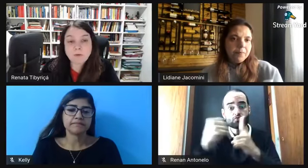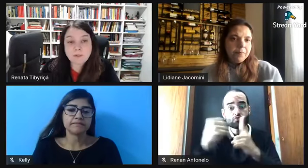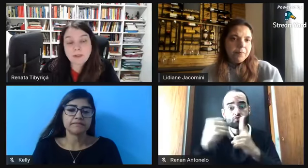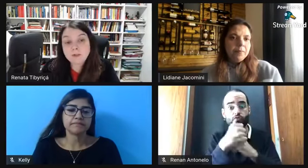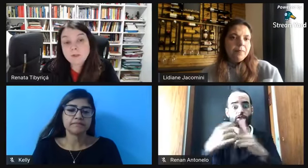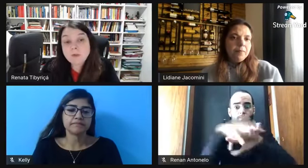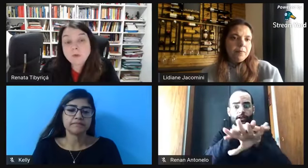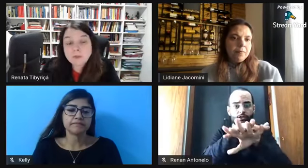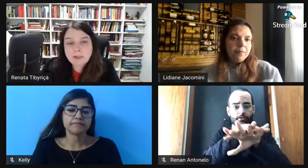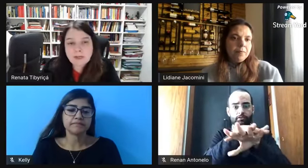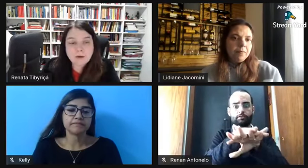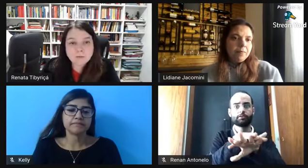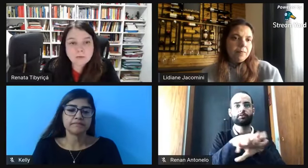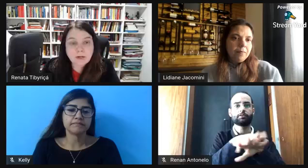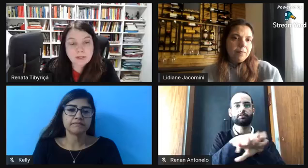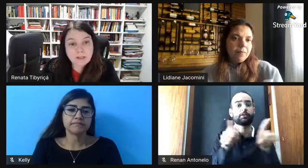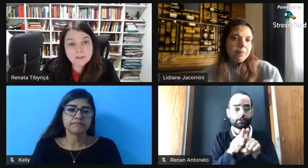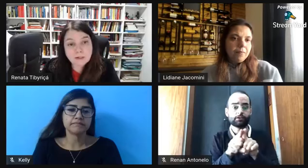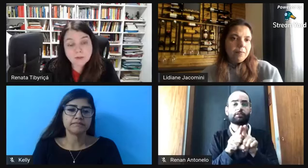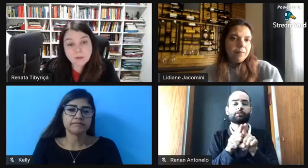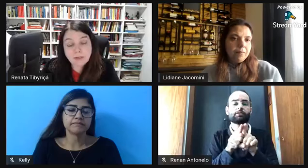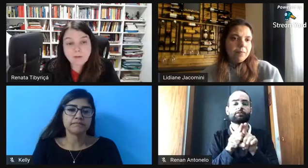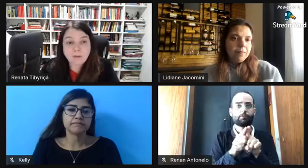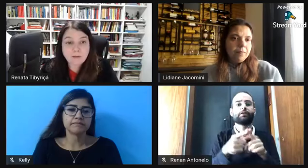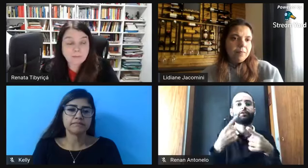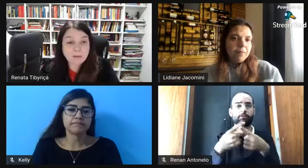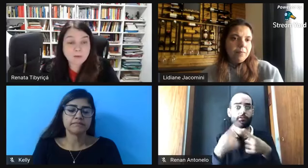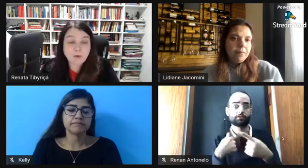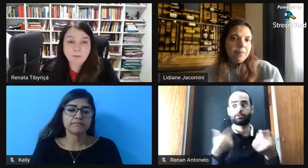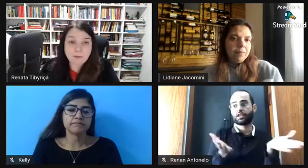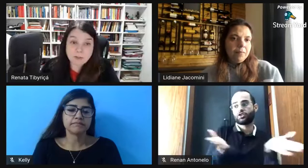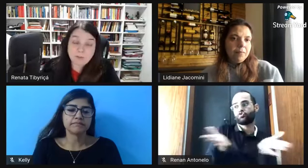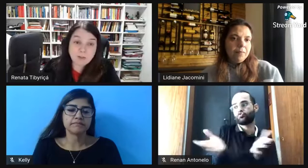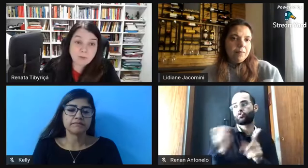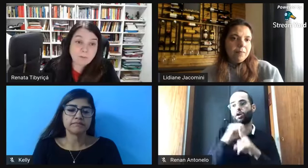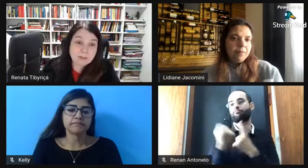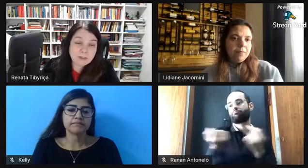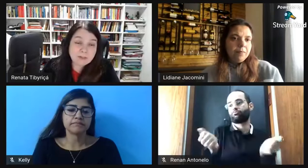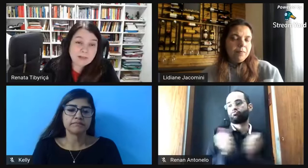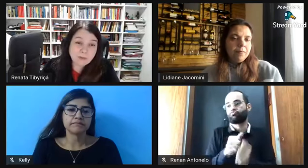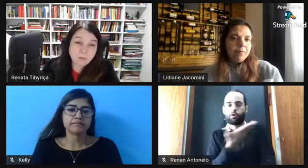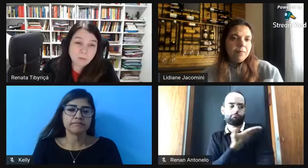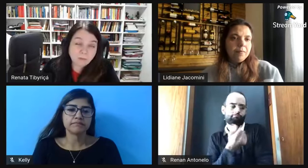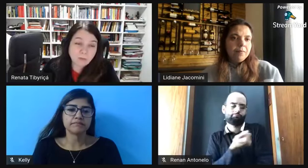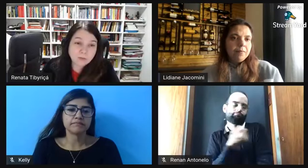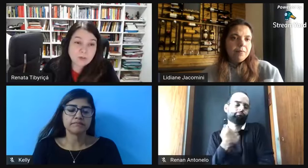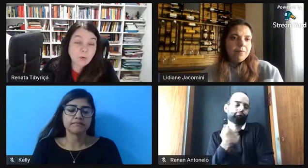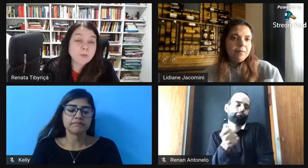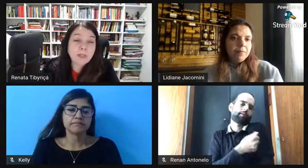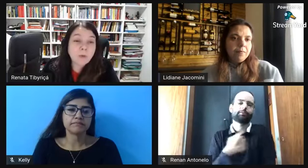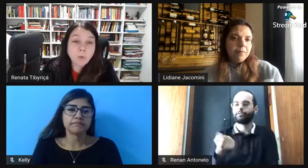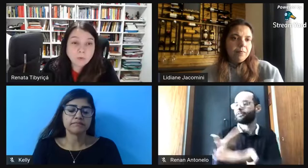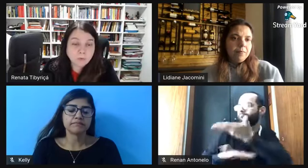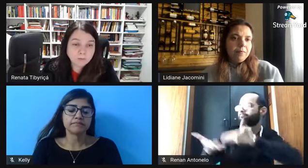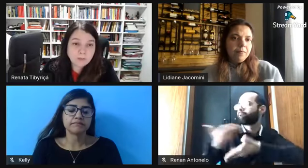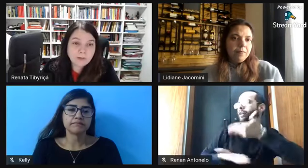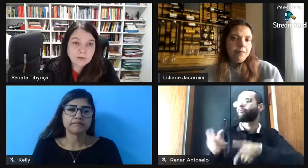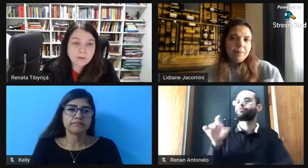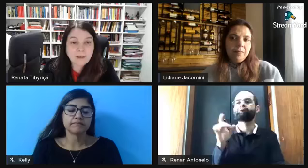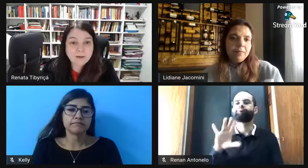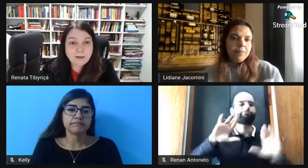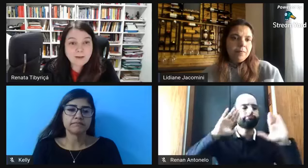a oportunidade de se socializar com os coleguinhas, ela só está indo lá para a escola para, de repente, um aprendizado de